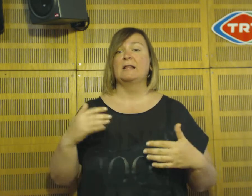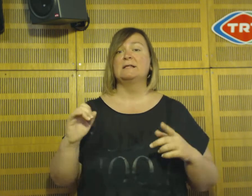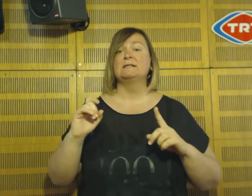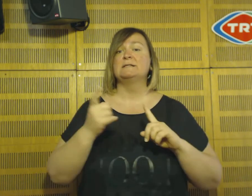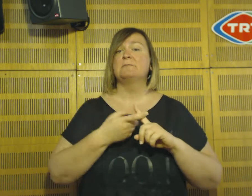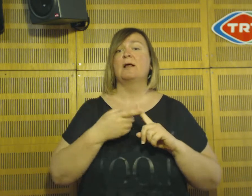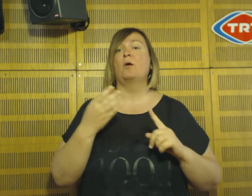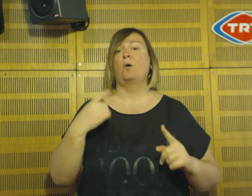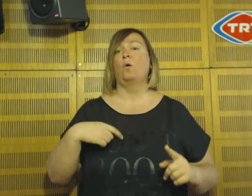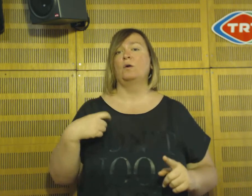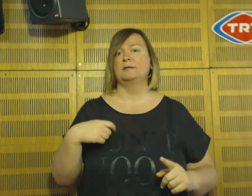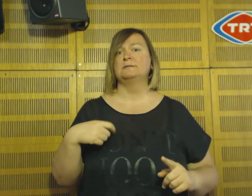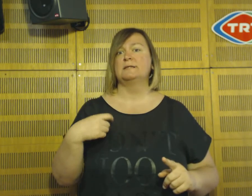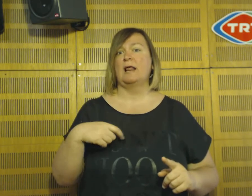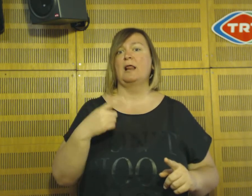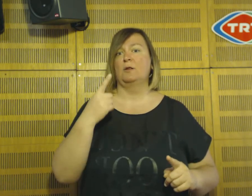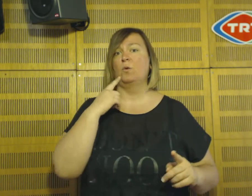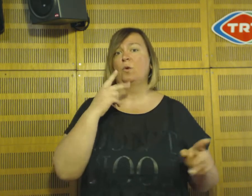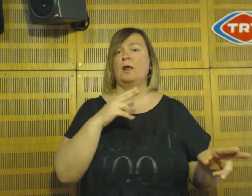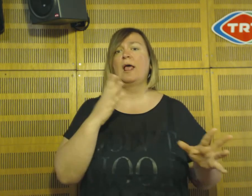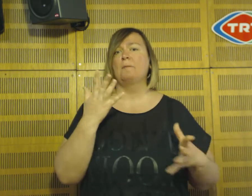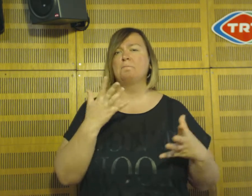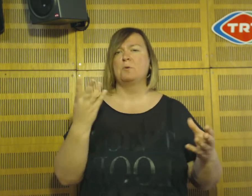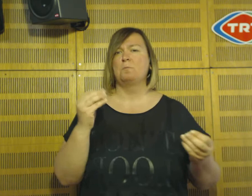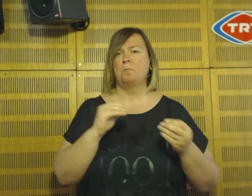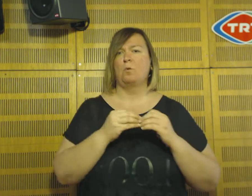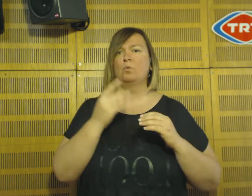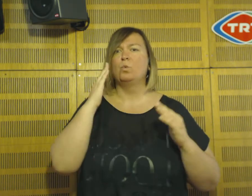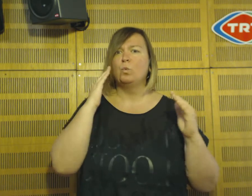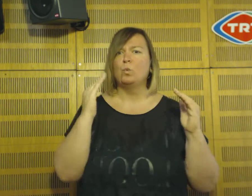ilgili özellikle özel sektörde baktığınızda en büyük sorun olarak bir uyum sorununun